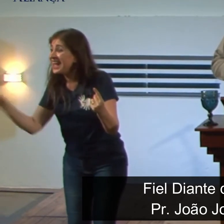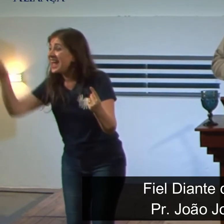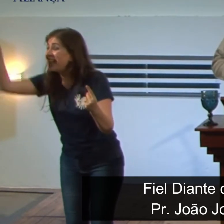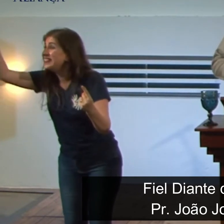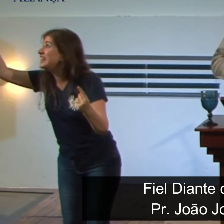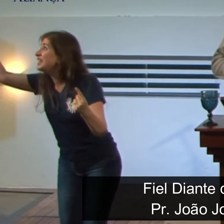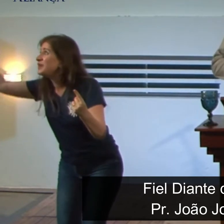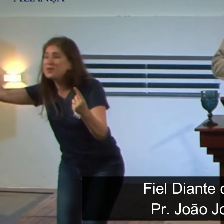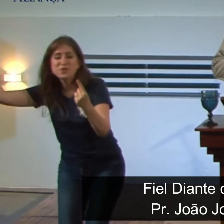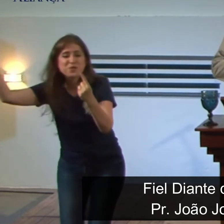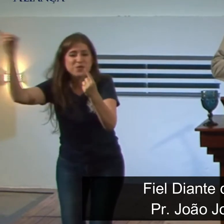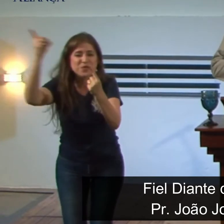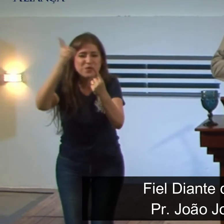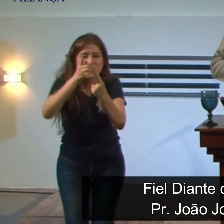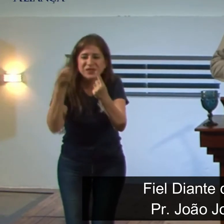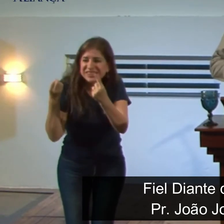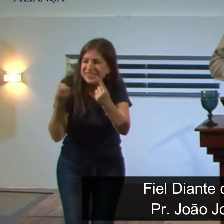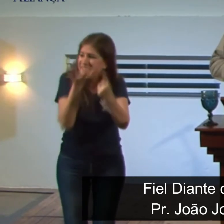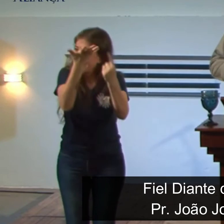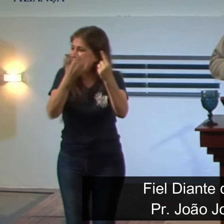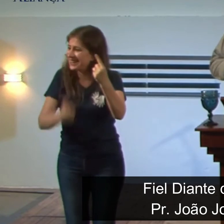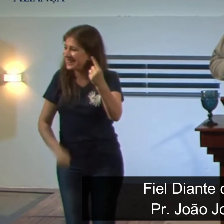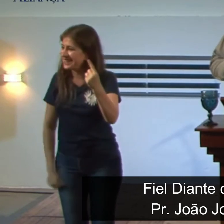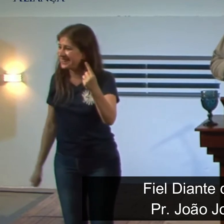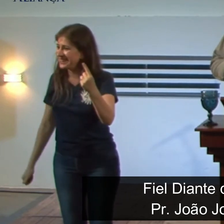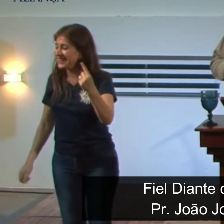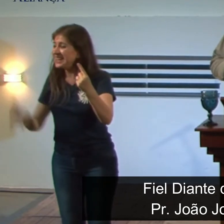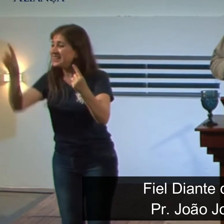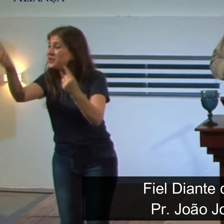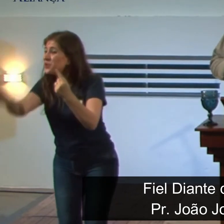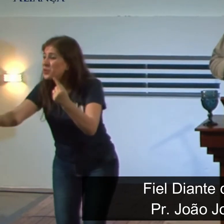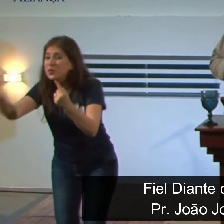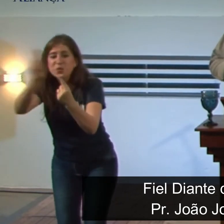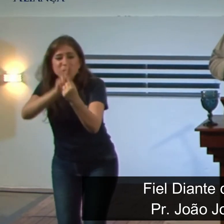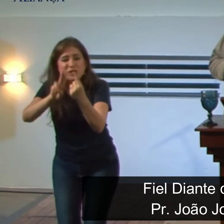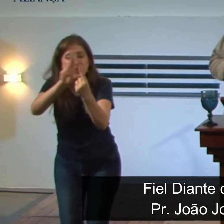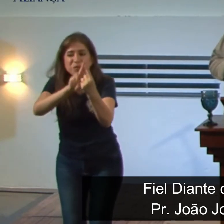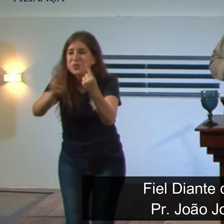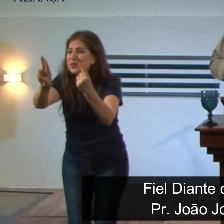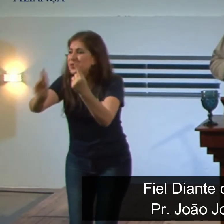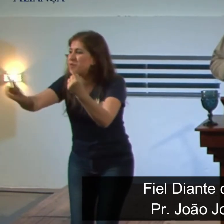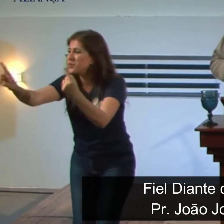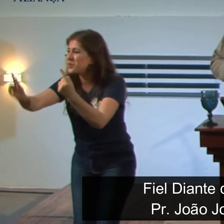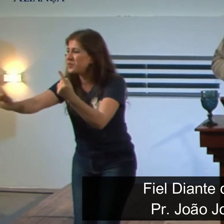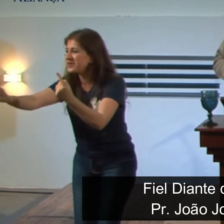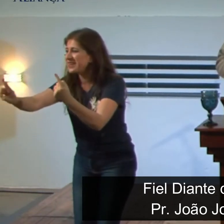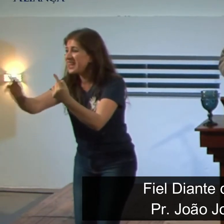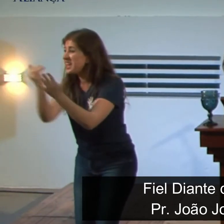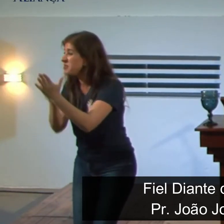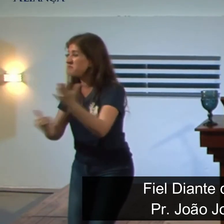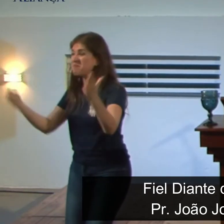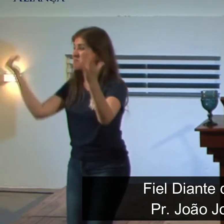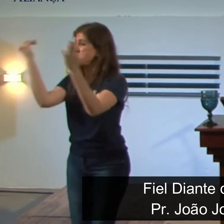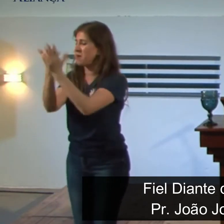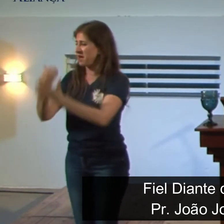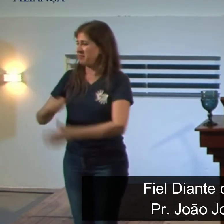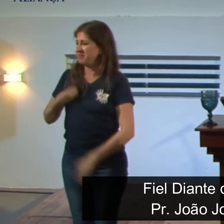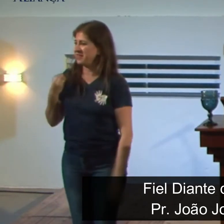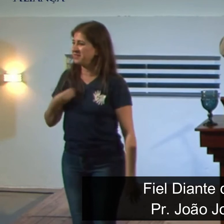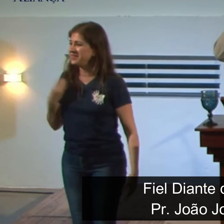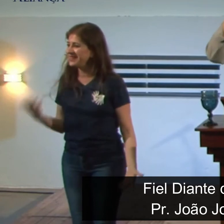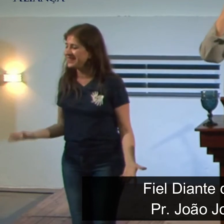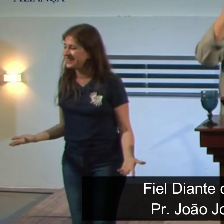vem de Deus usando você usando você e por fim